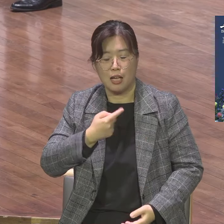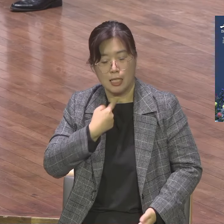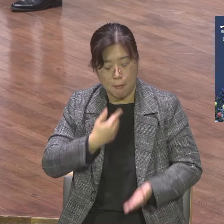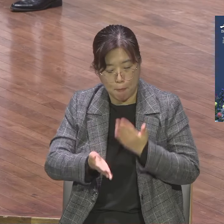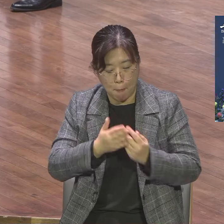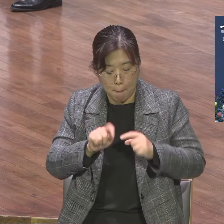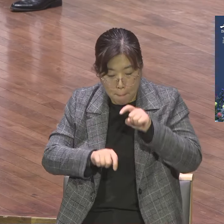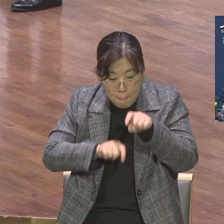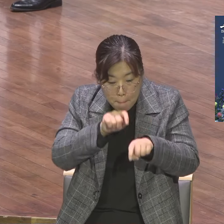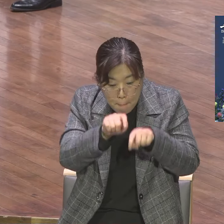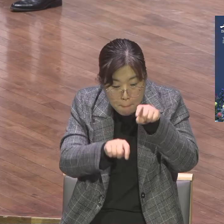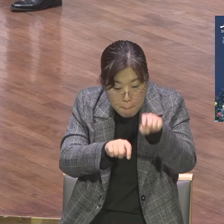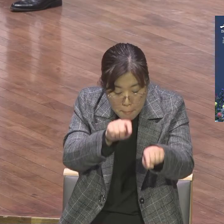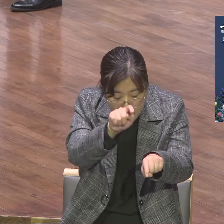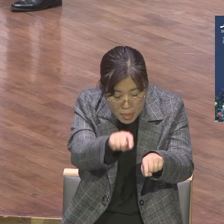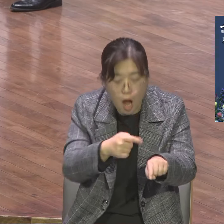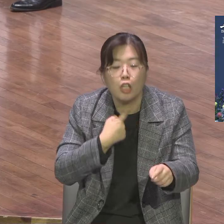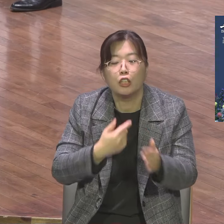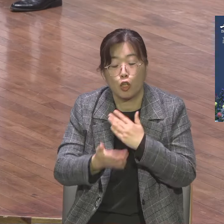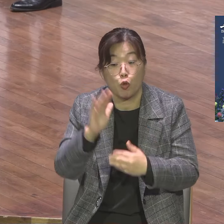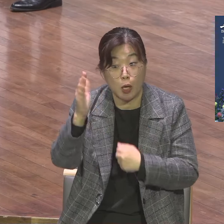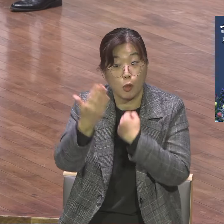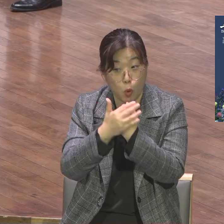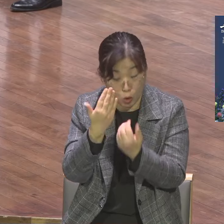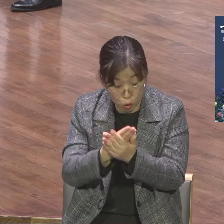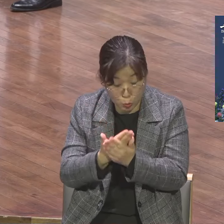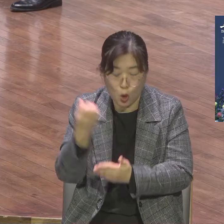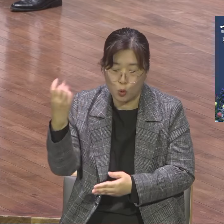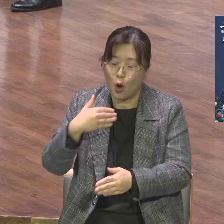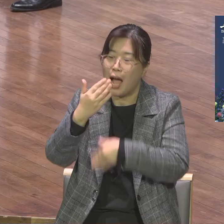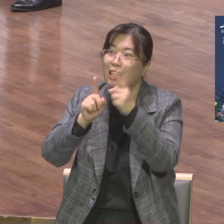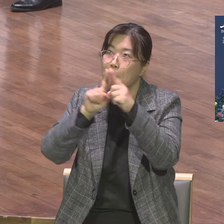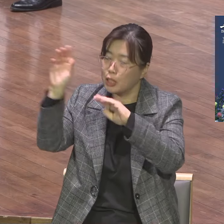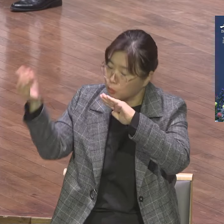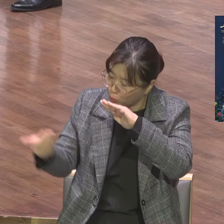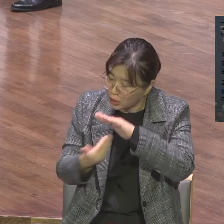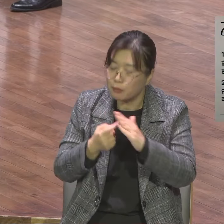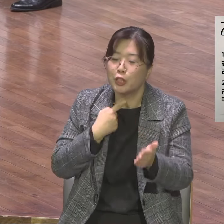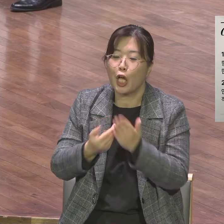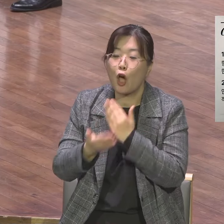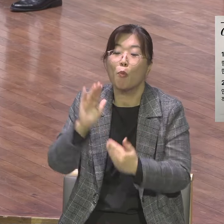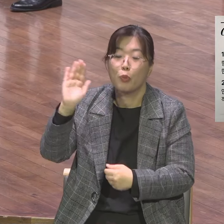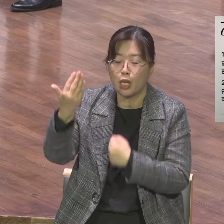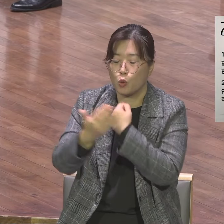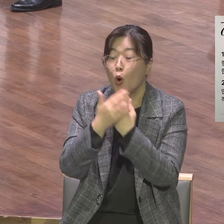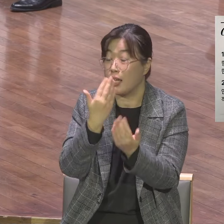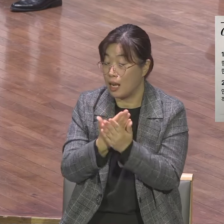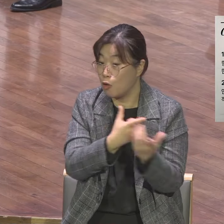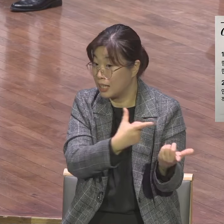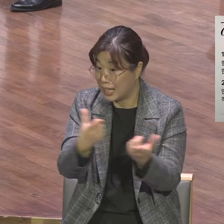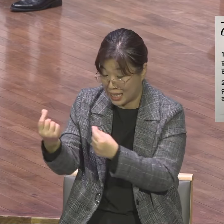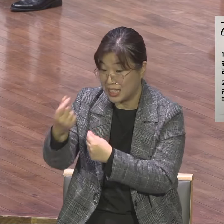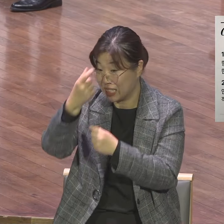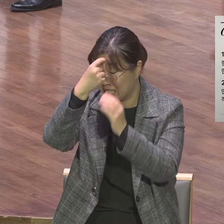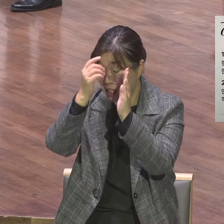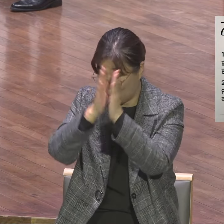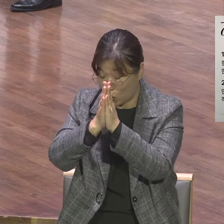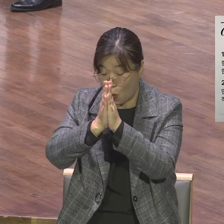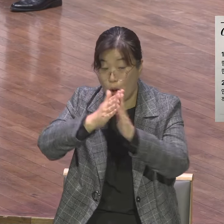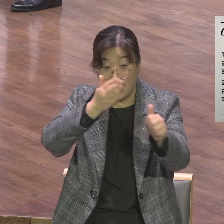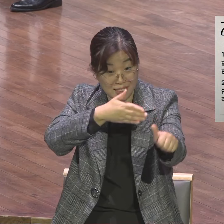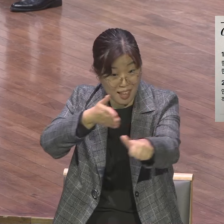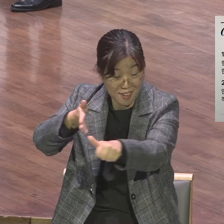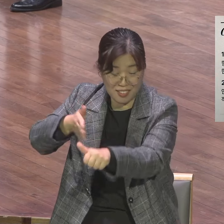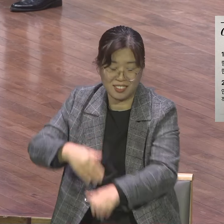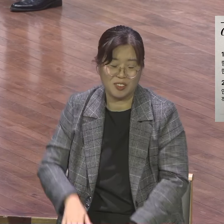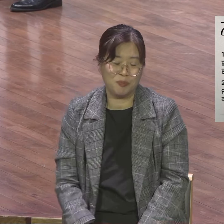하나님의 말씀이 반드시 성취됨을 경험하게 하여 주옵소서. 주여 크게 외치기도 하겠습니다. 주여